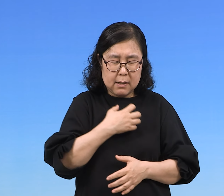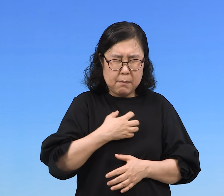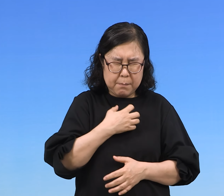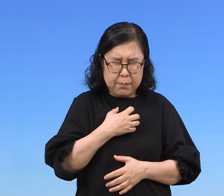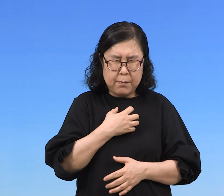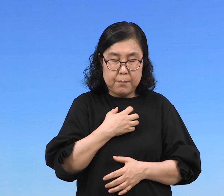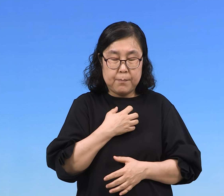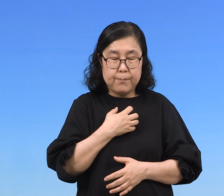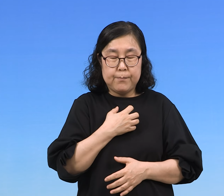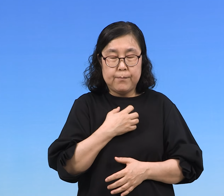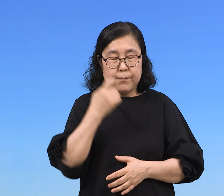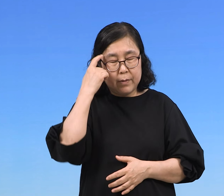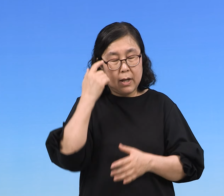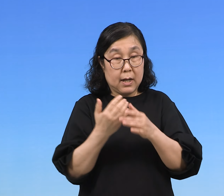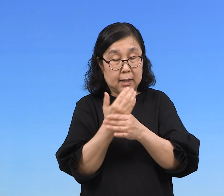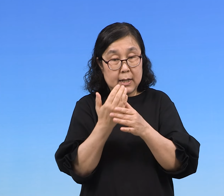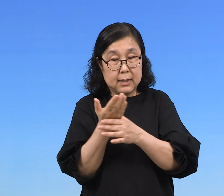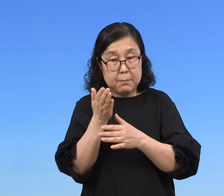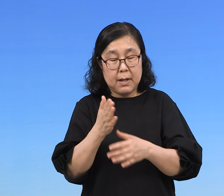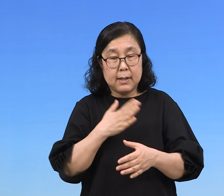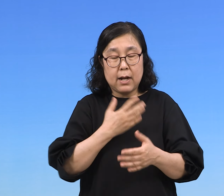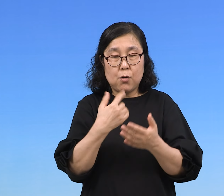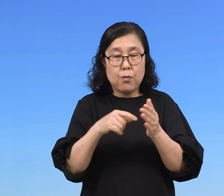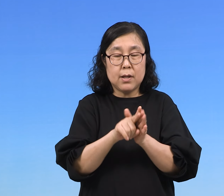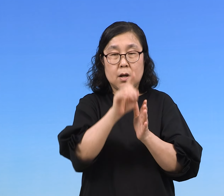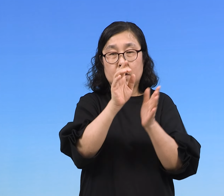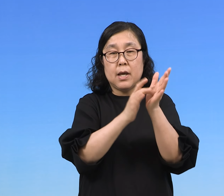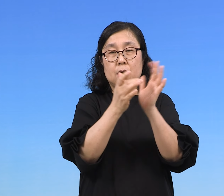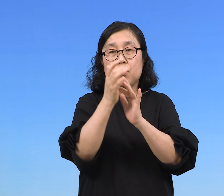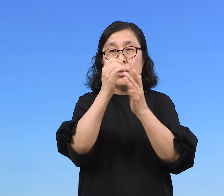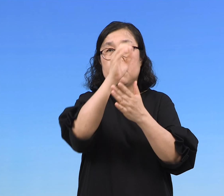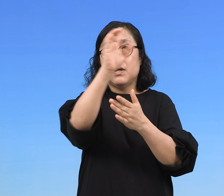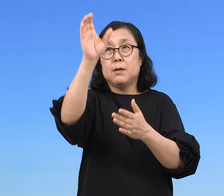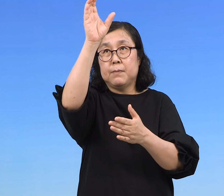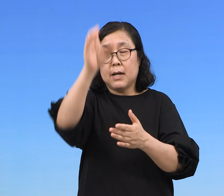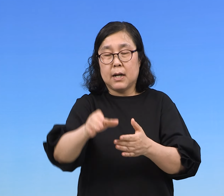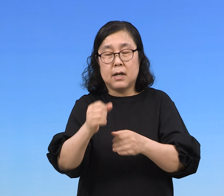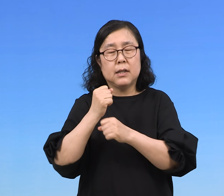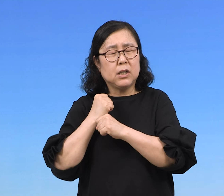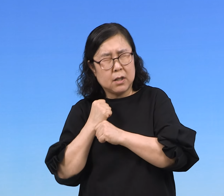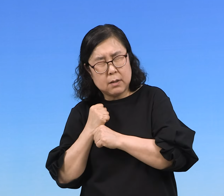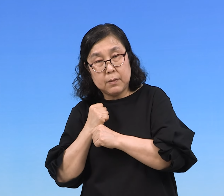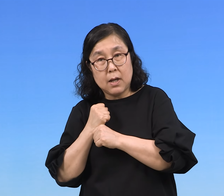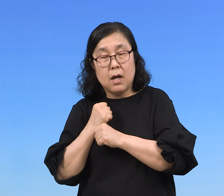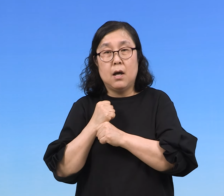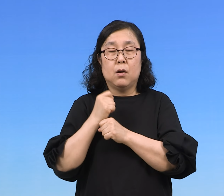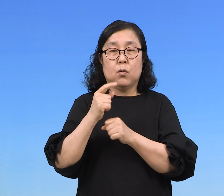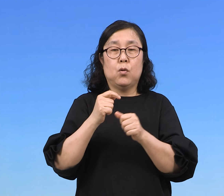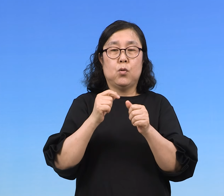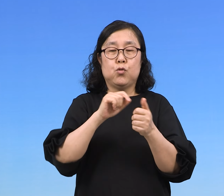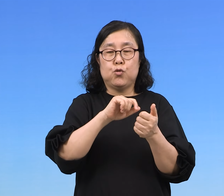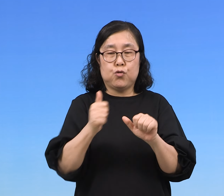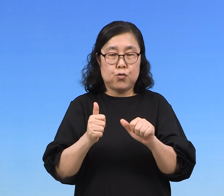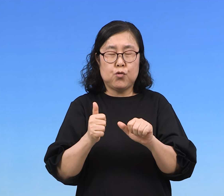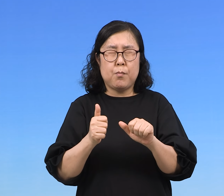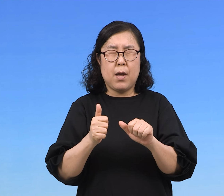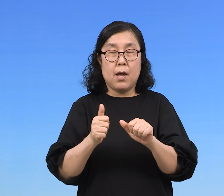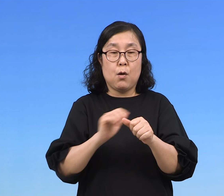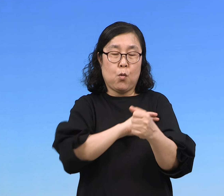주님이 십자가를 지셨습니다. 그리고 그 주님이 죽음의 권세를 물리치는 부활의 능력을